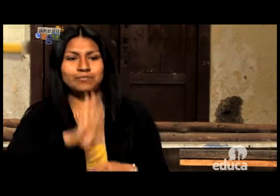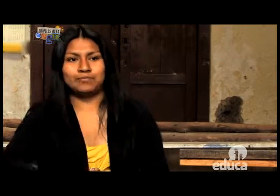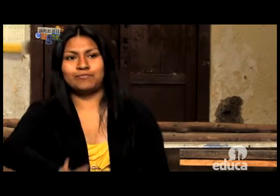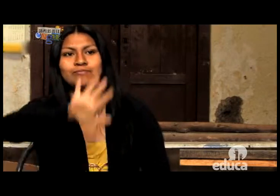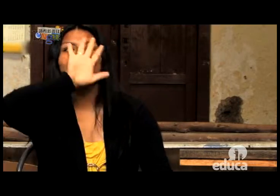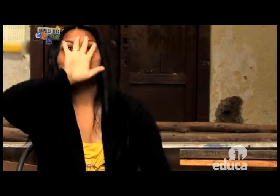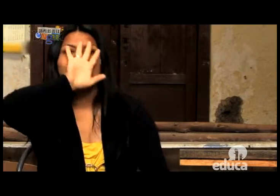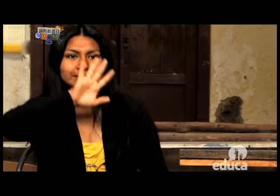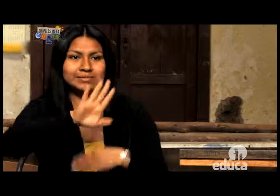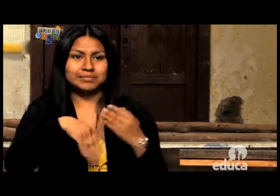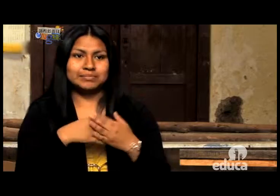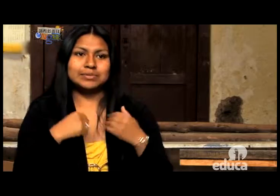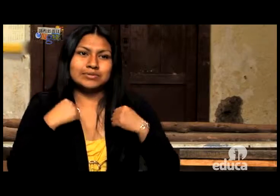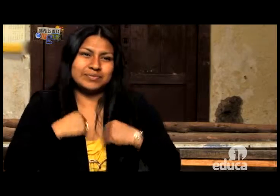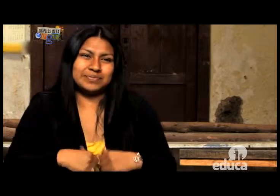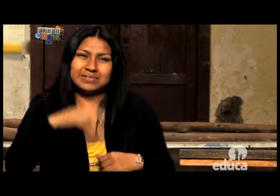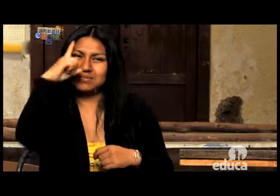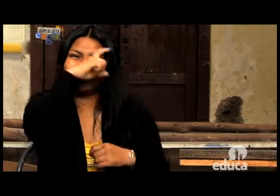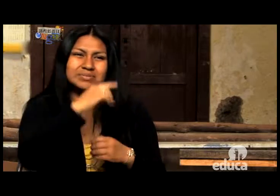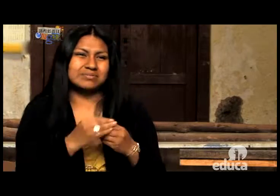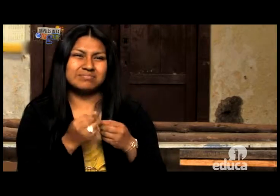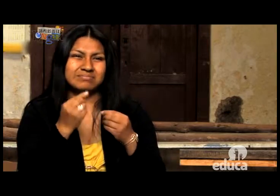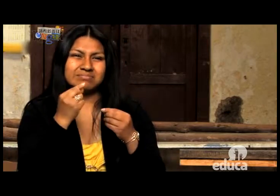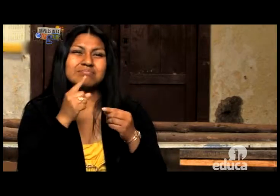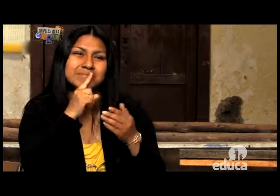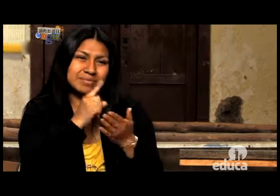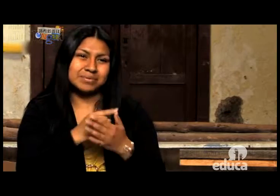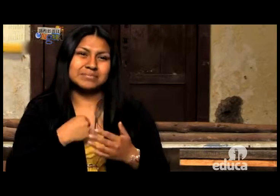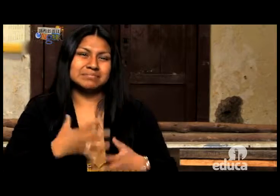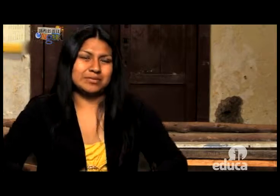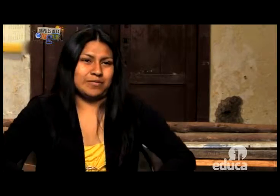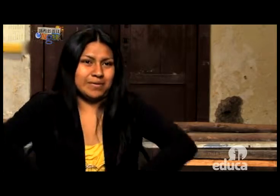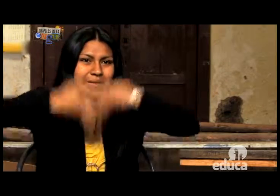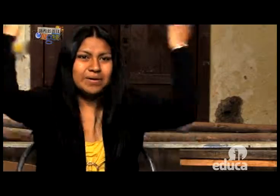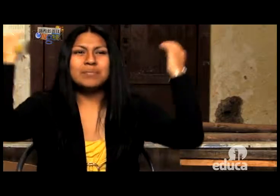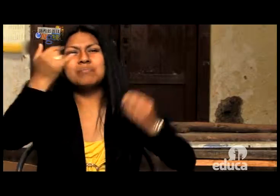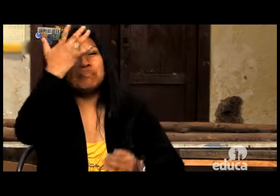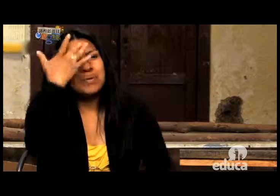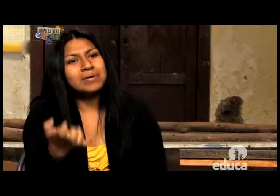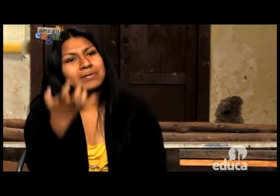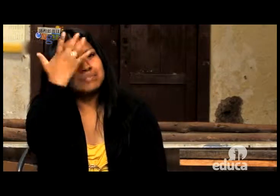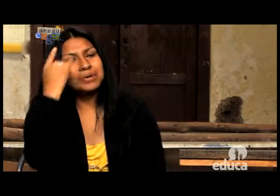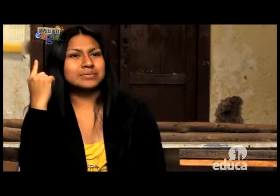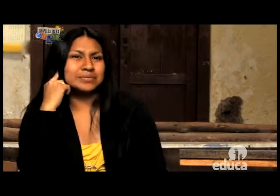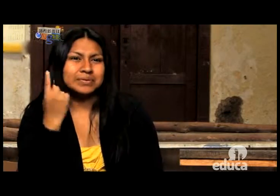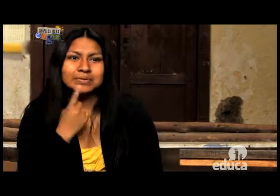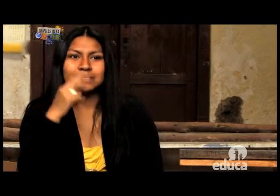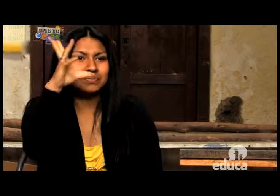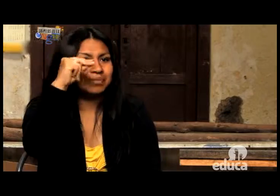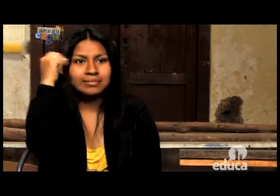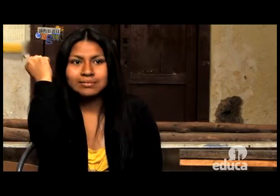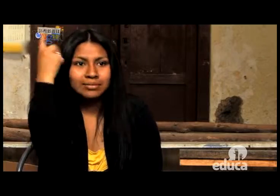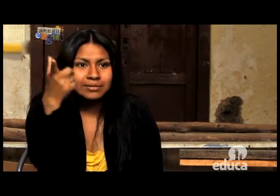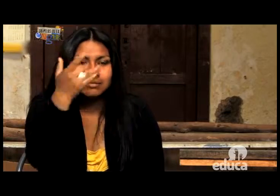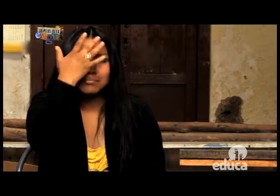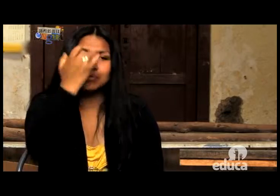Entonces yo me sentí muy frustrada, muy triste. Me daba iras, porque yo era sorda y no entendía.